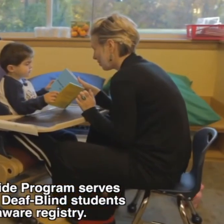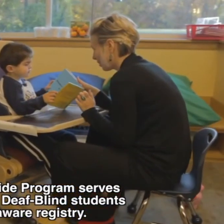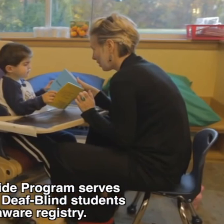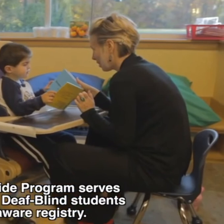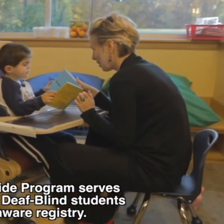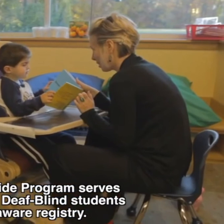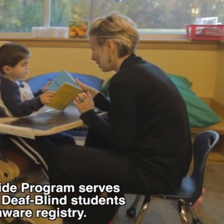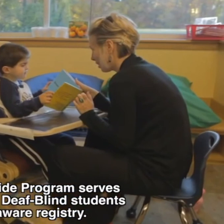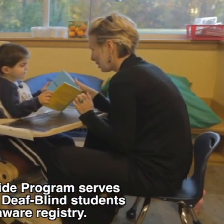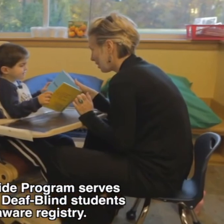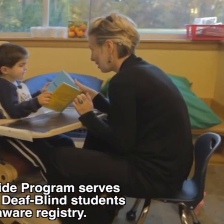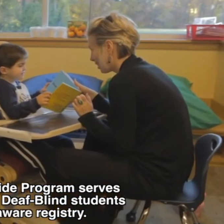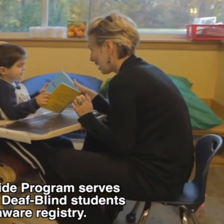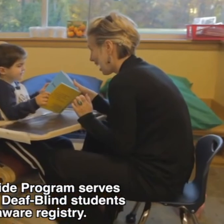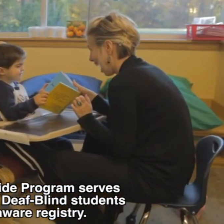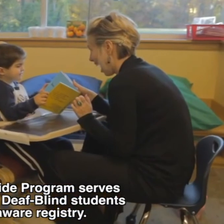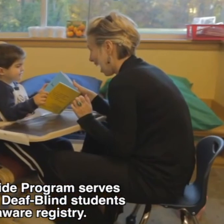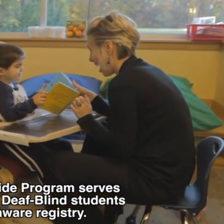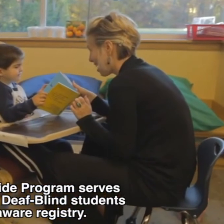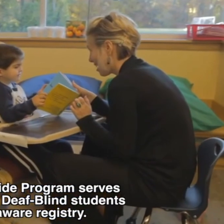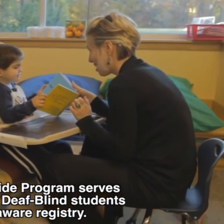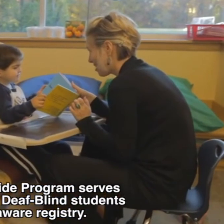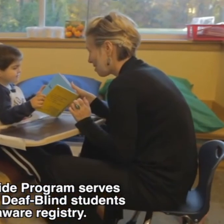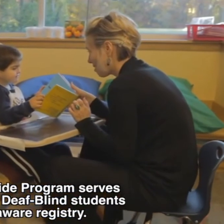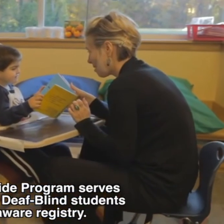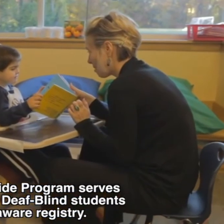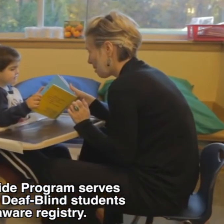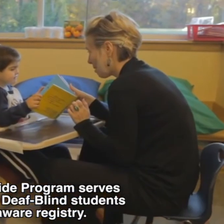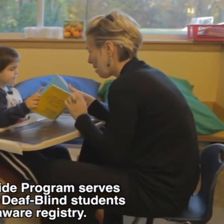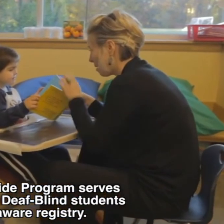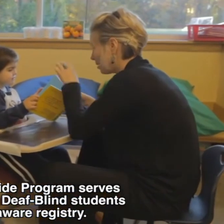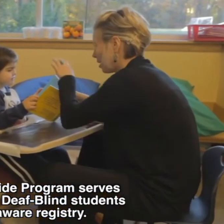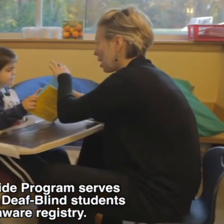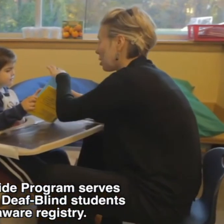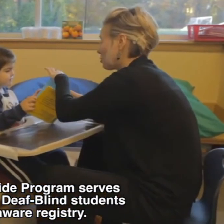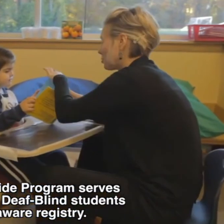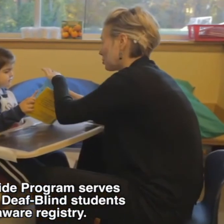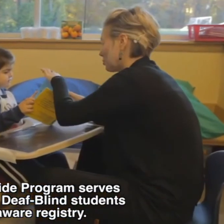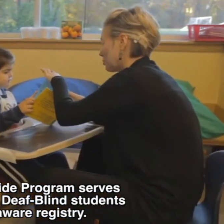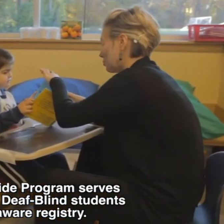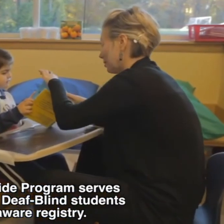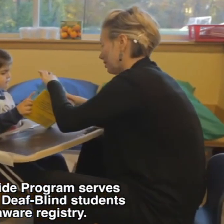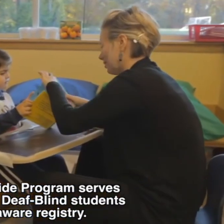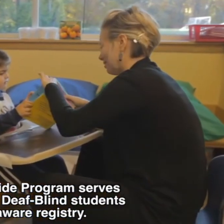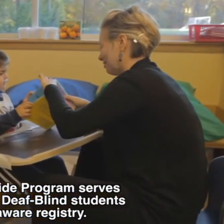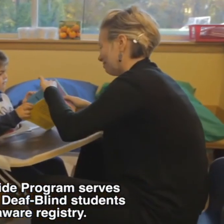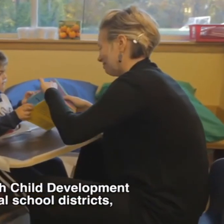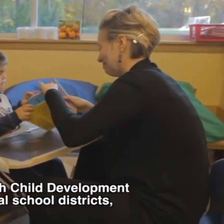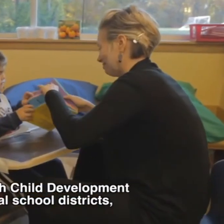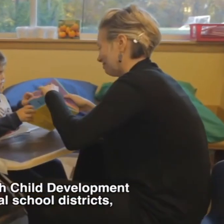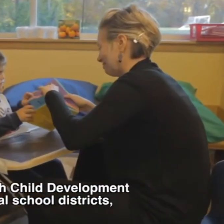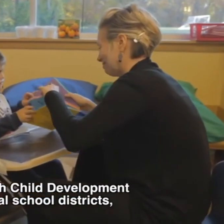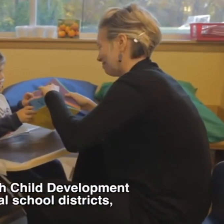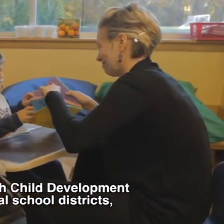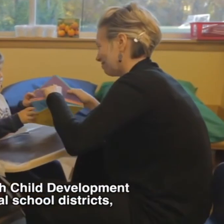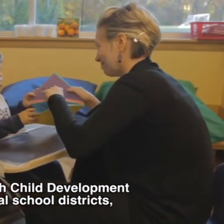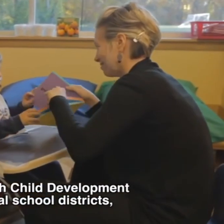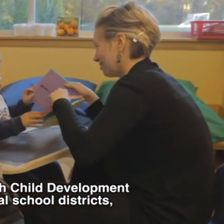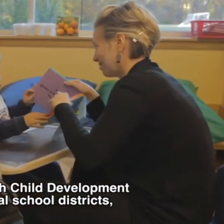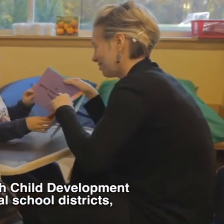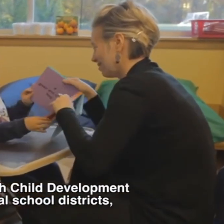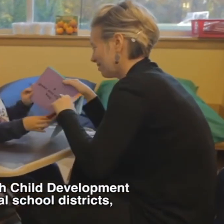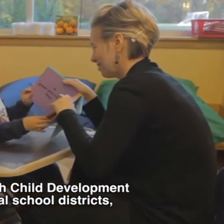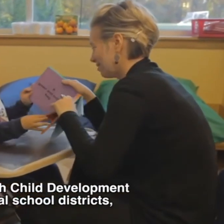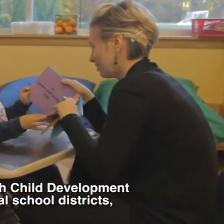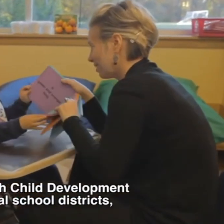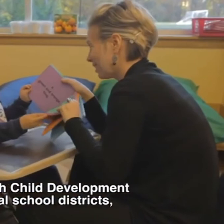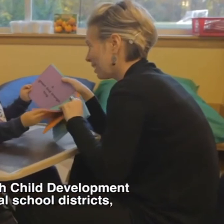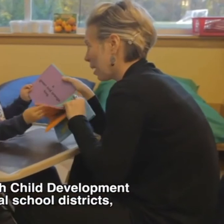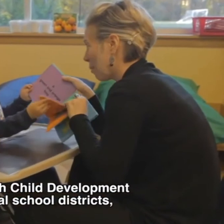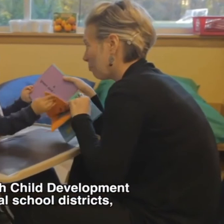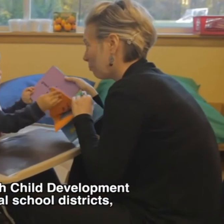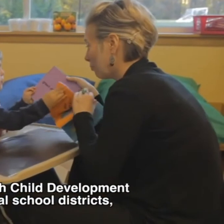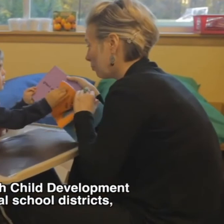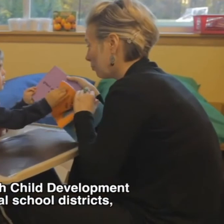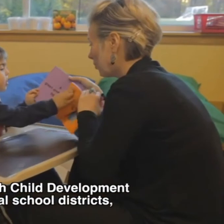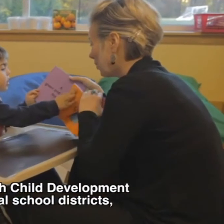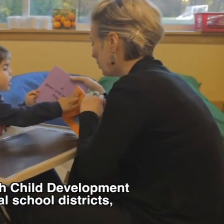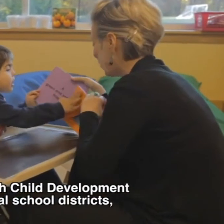estudiantes sordos ciegos en el registro de Delaware. En colaboración con juntas de desarrollo